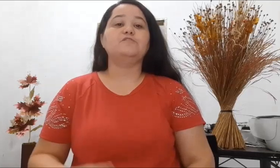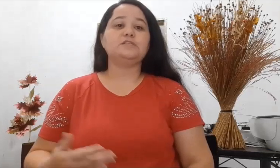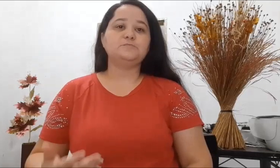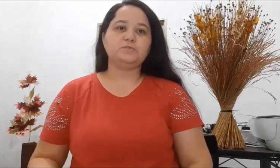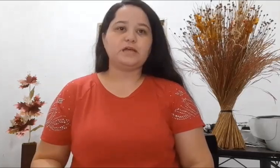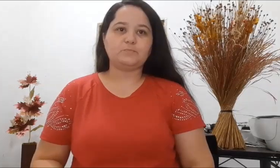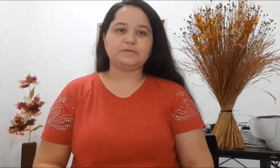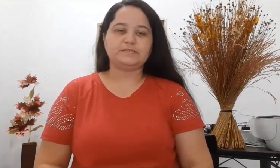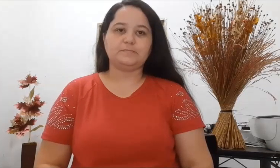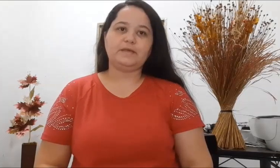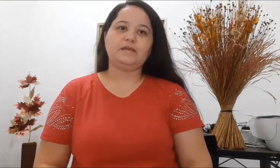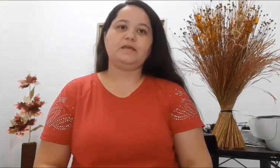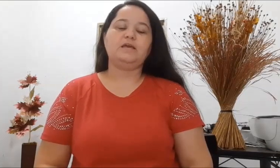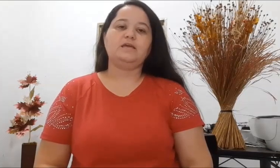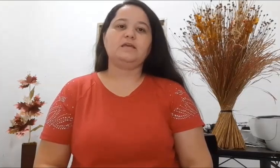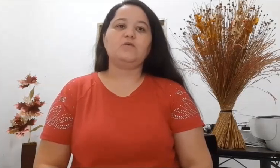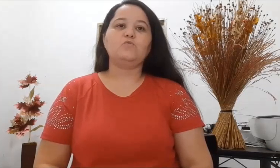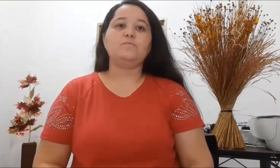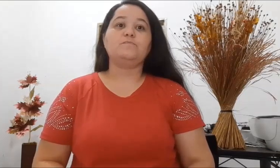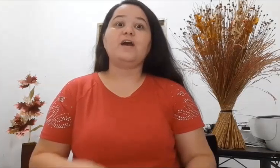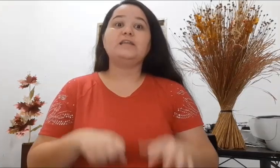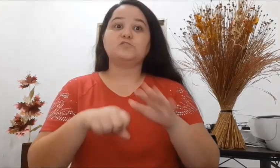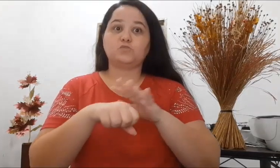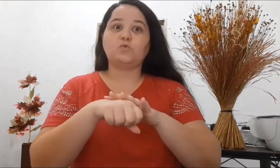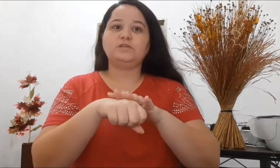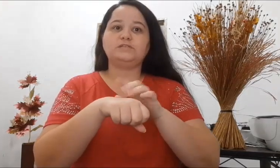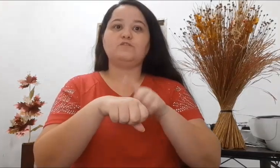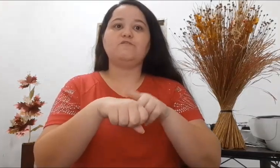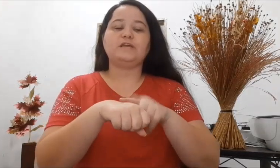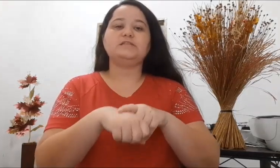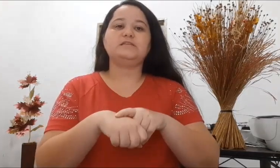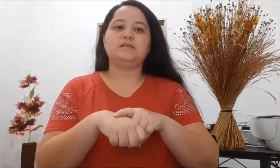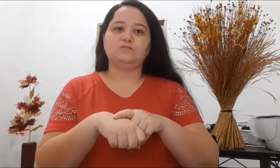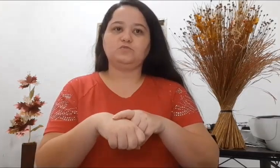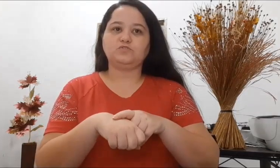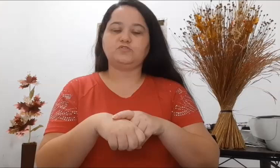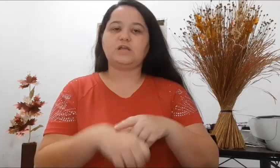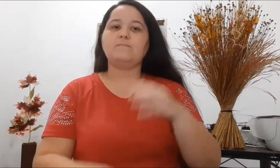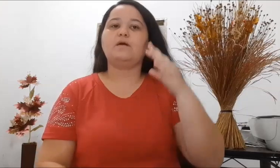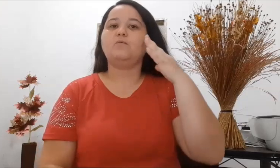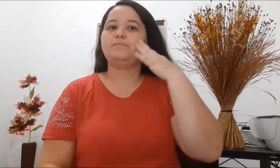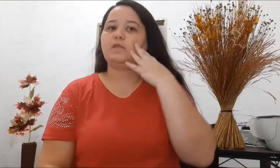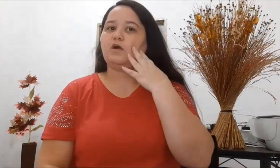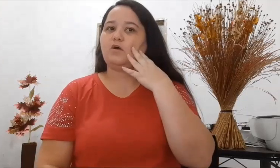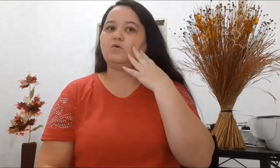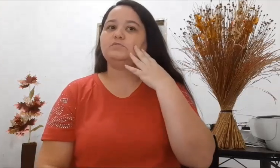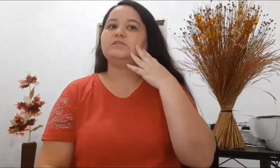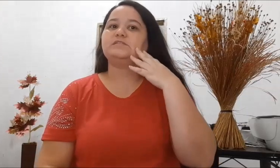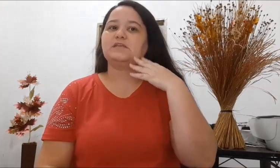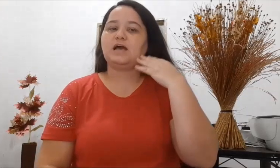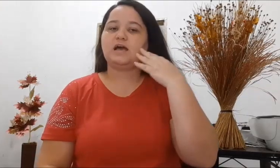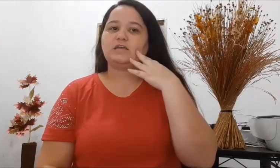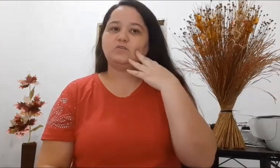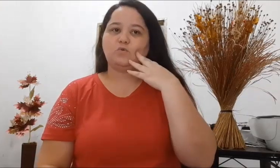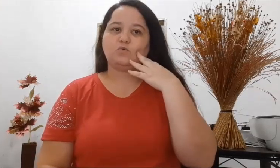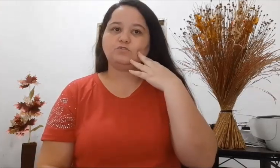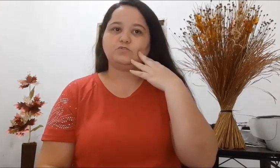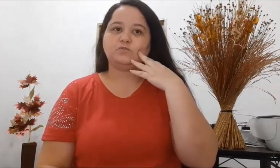Vocês puderam perceber que várias cores são feitas aqui no dorso da mão, outras aqui no rosto,